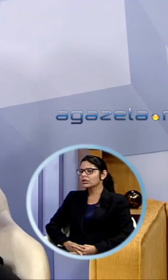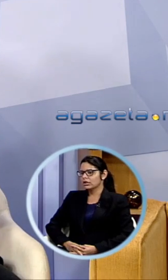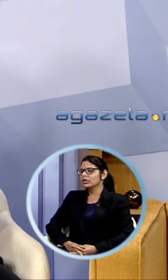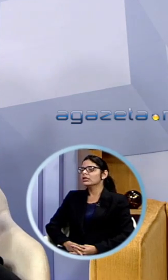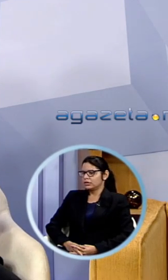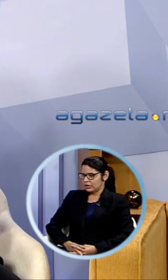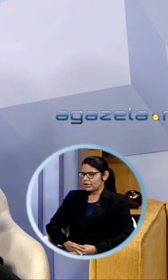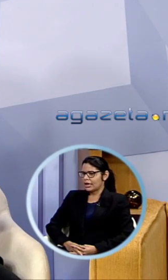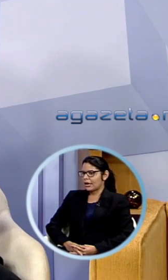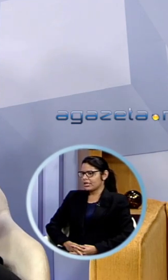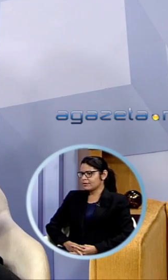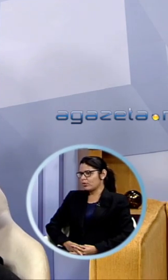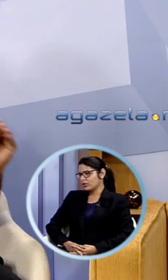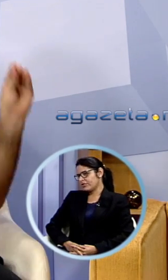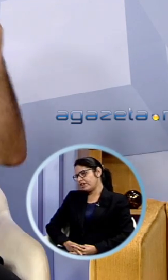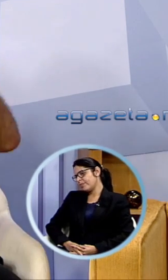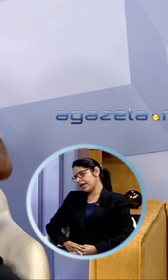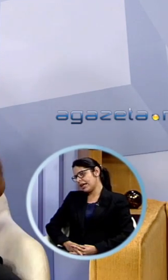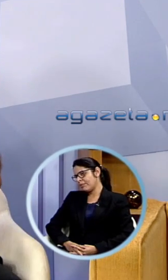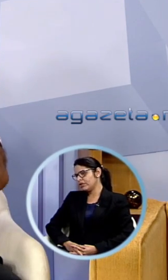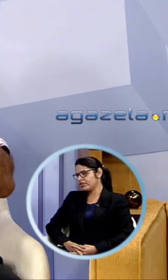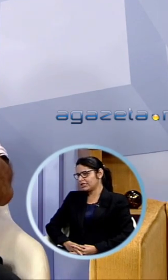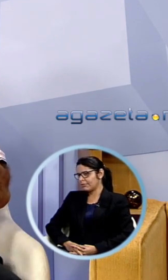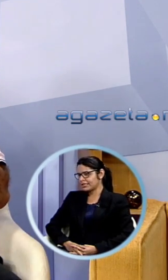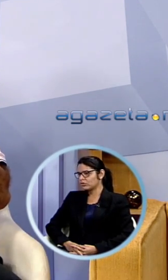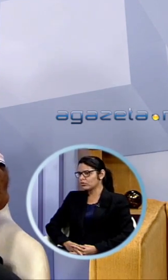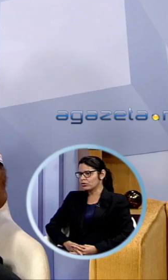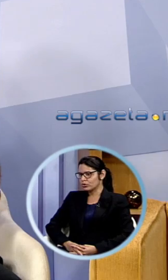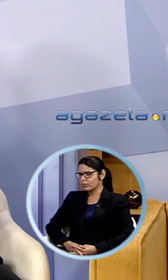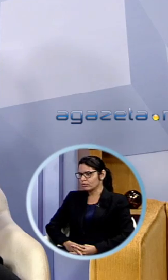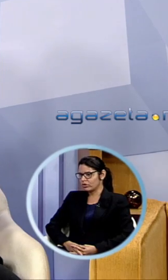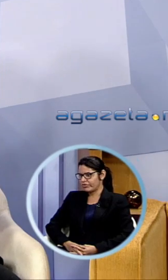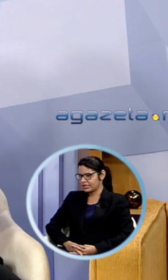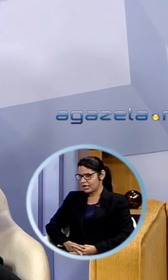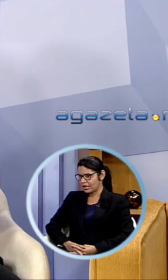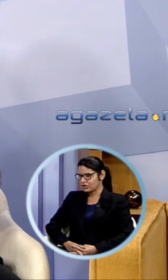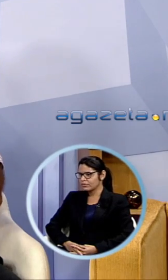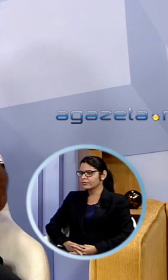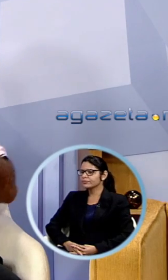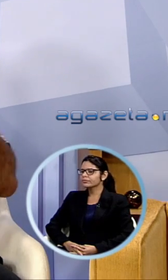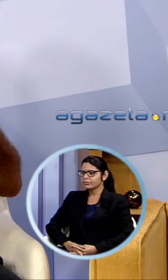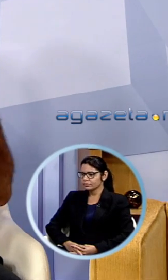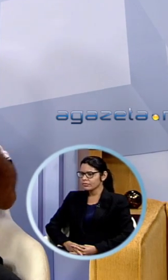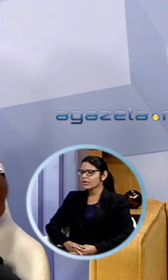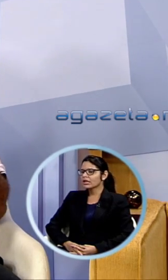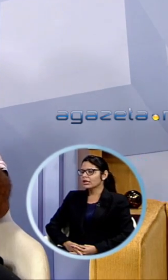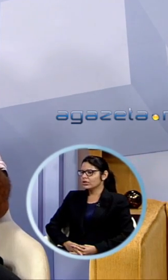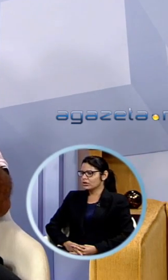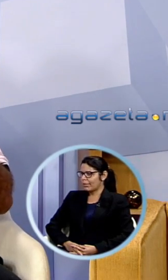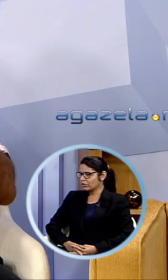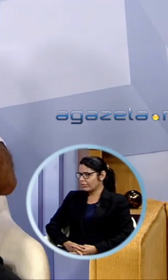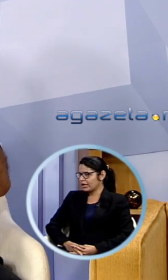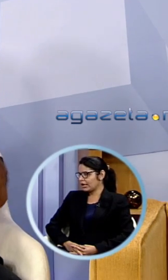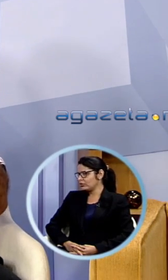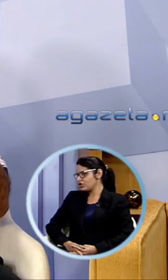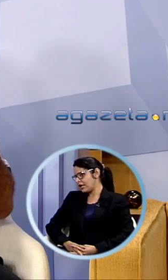estado né A minha esposa veio para cá por devido ela ter passado no concurso público na universidade e eu